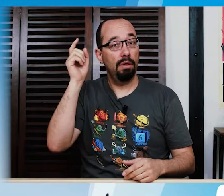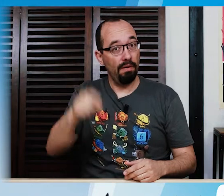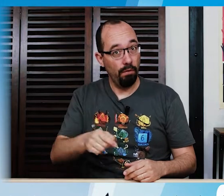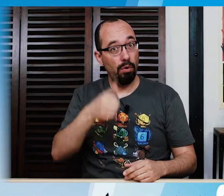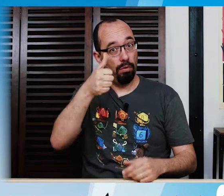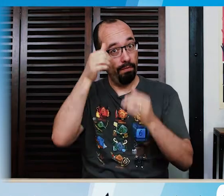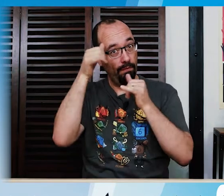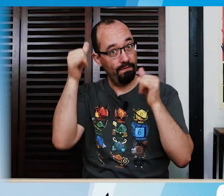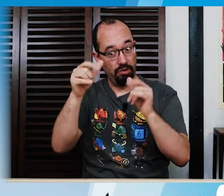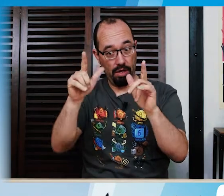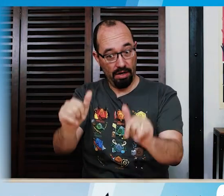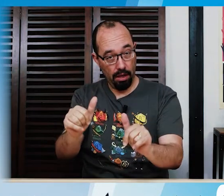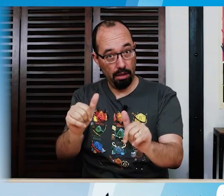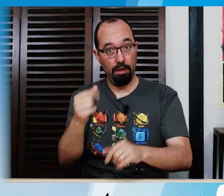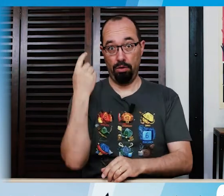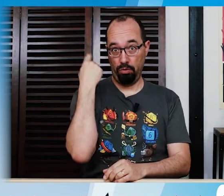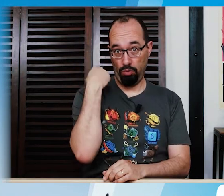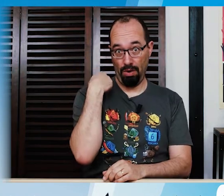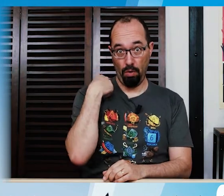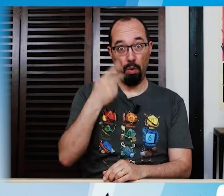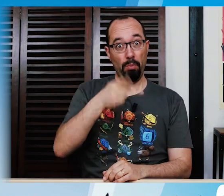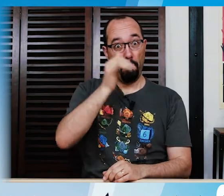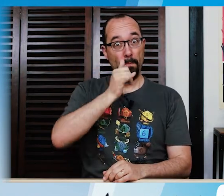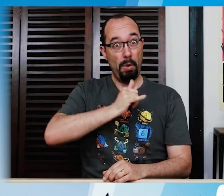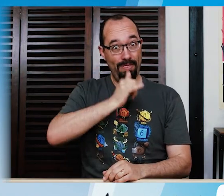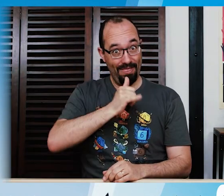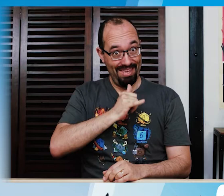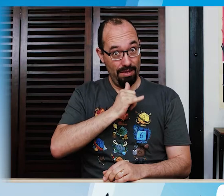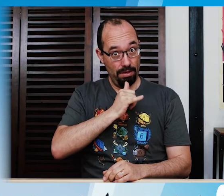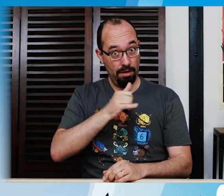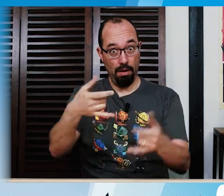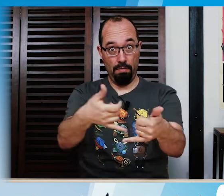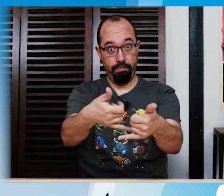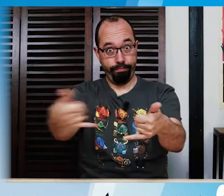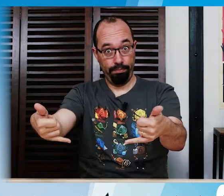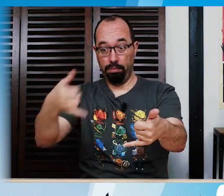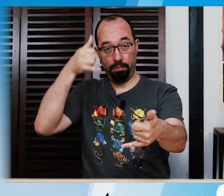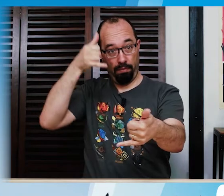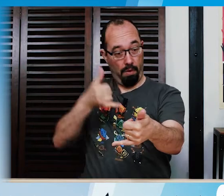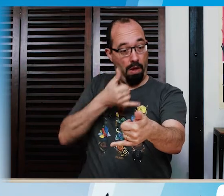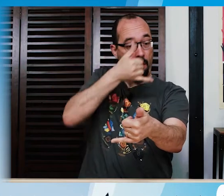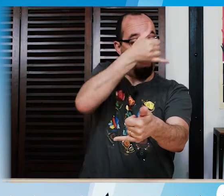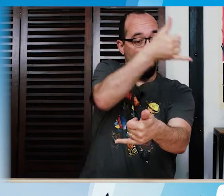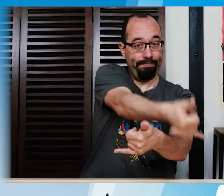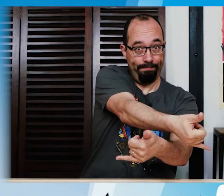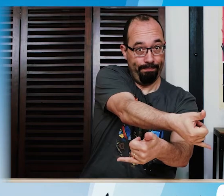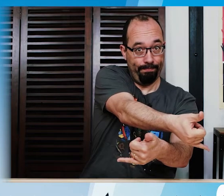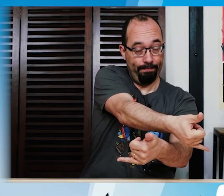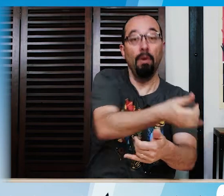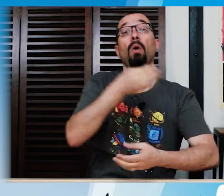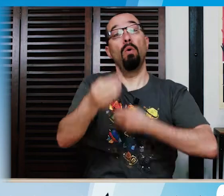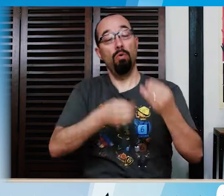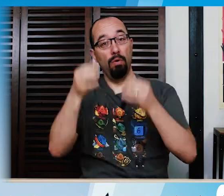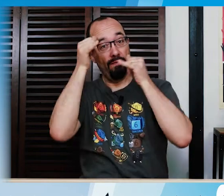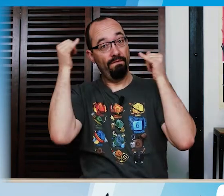troupeau doit avoir soit un numéro plus petit que toutes les vaches du troupeau, dans ce cas elle est ajoutée à l'extrémité